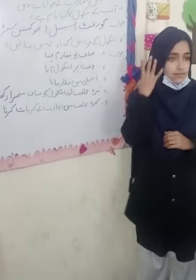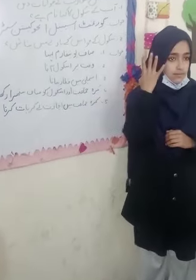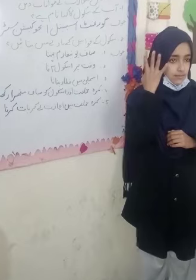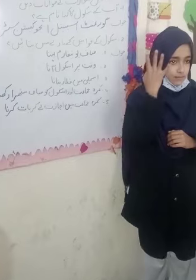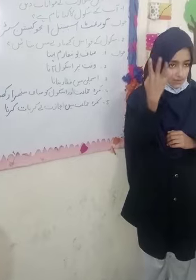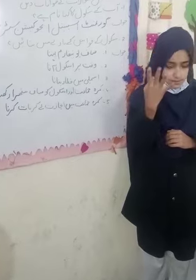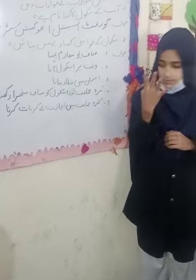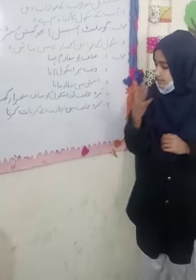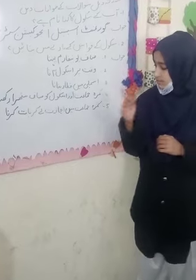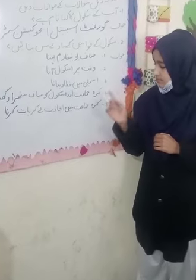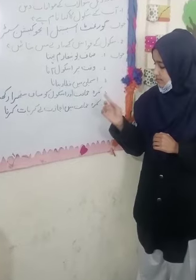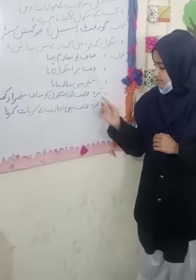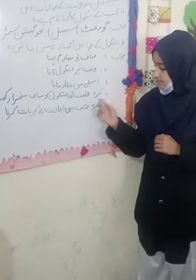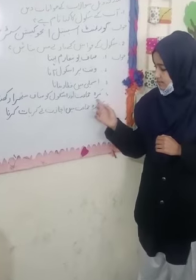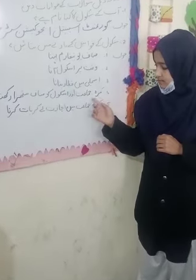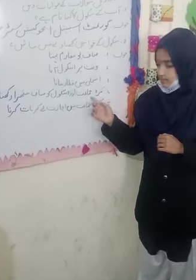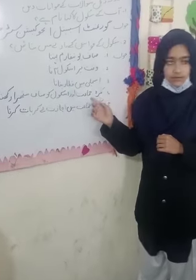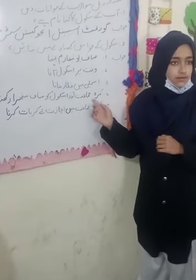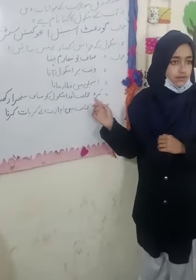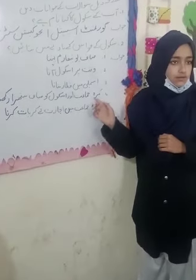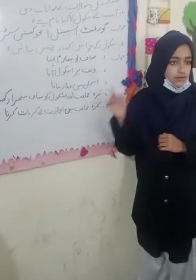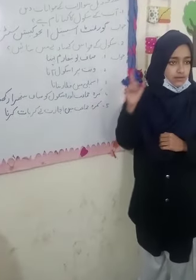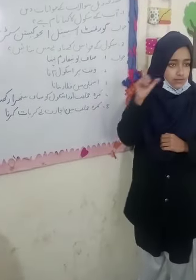कतार बनाना। नंबर चार, कमरा